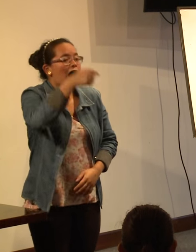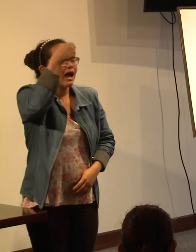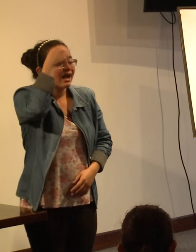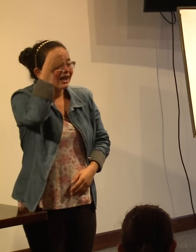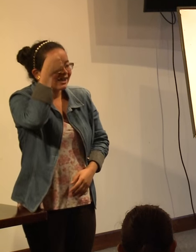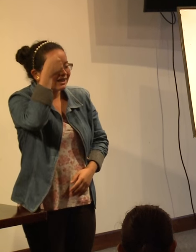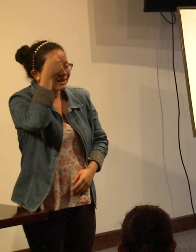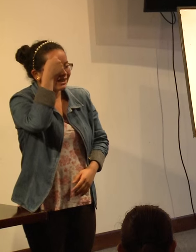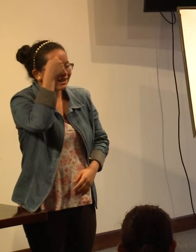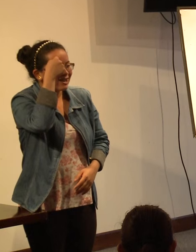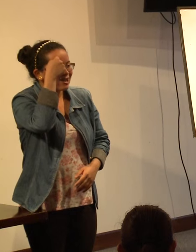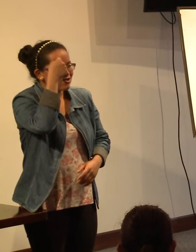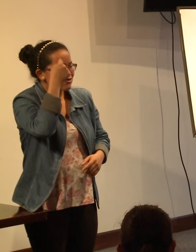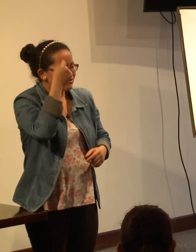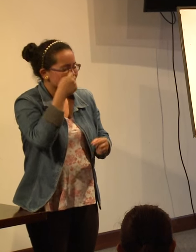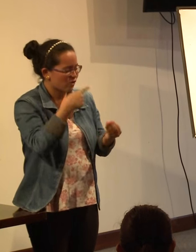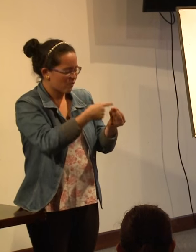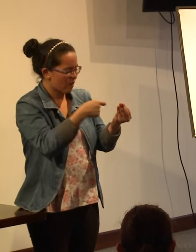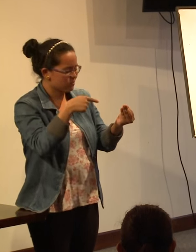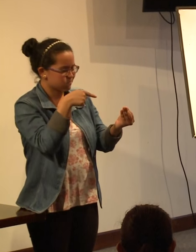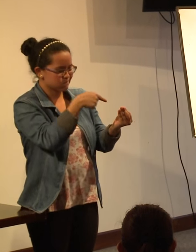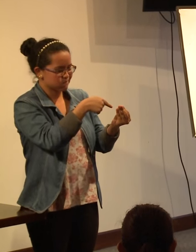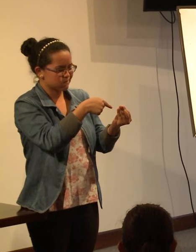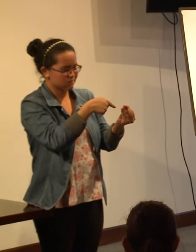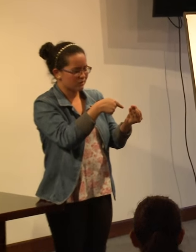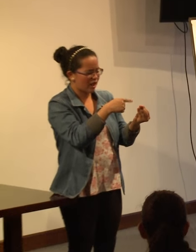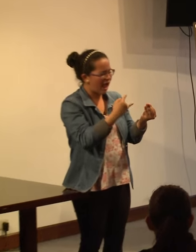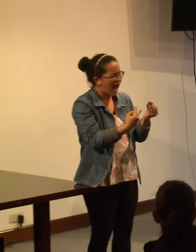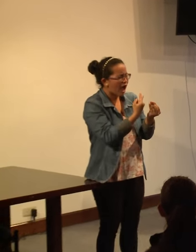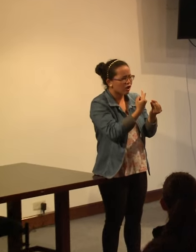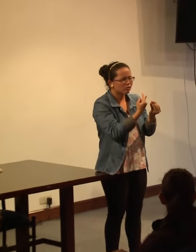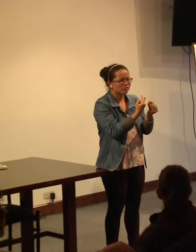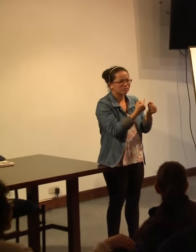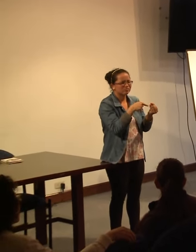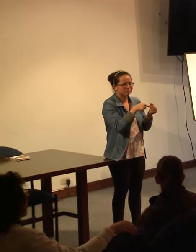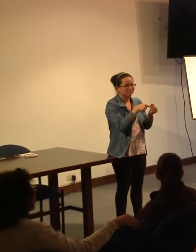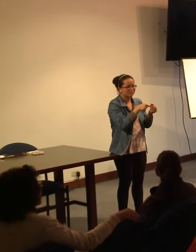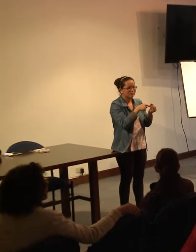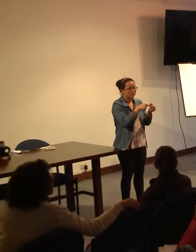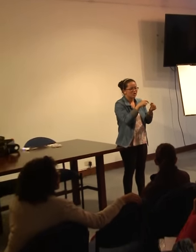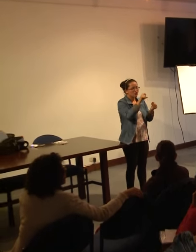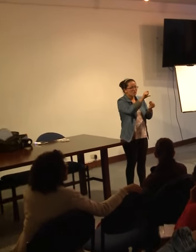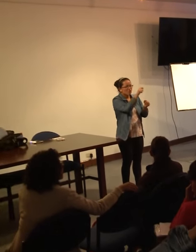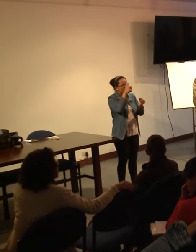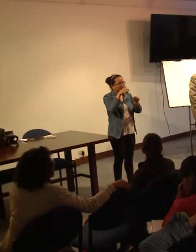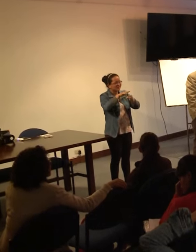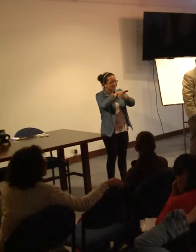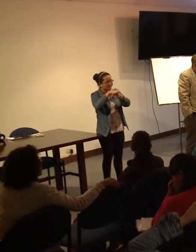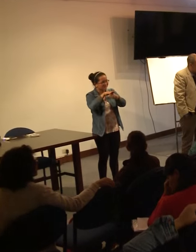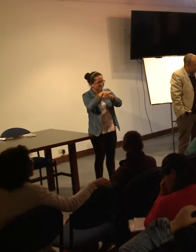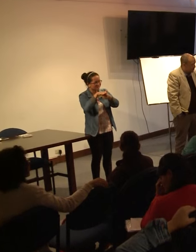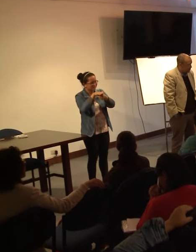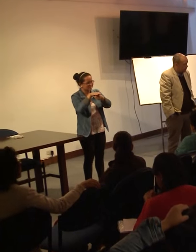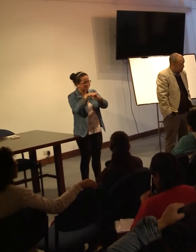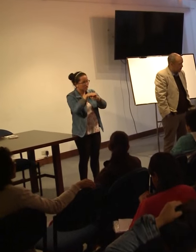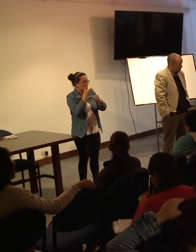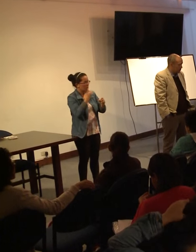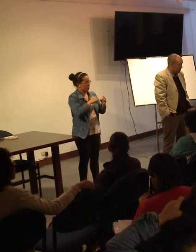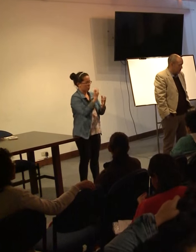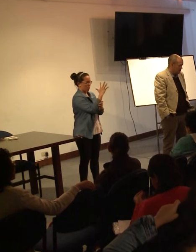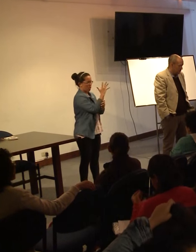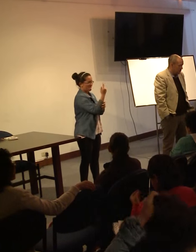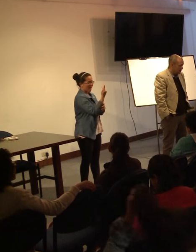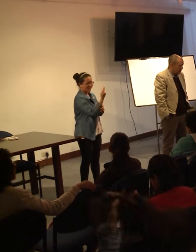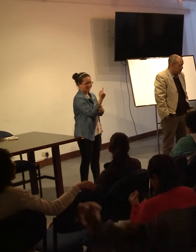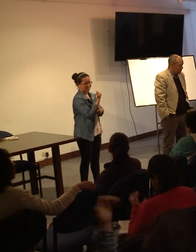Pensarse en un objeto, en algo en específico, en otra dimensión. ¿Sí? Ya no es el árbol verde